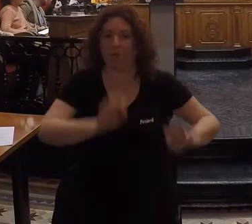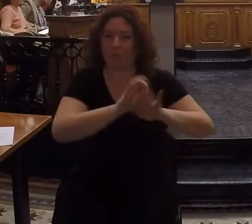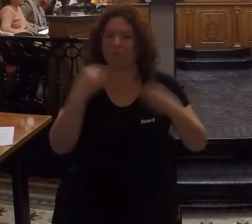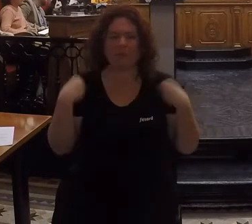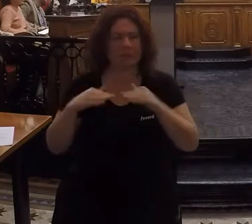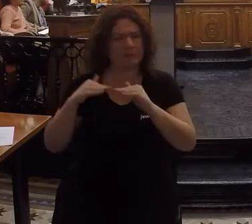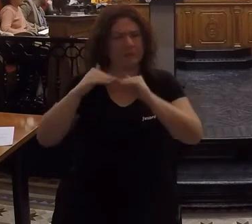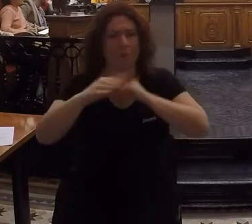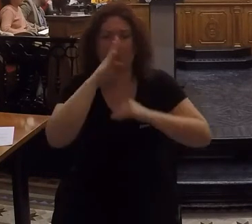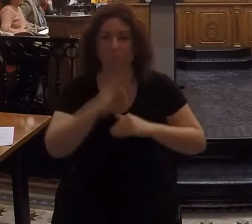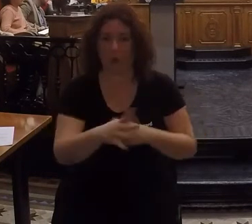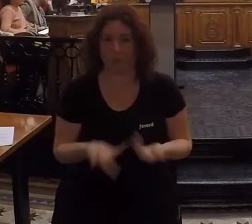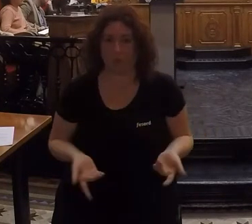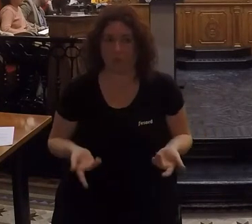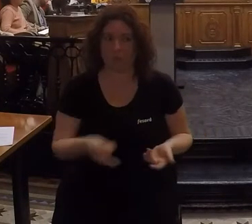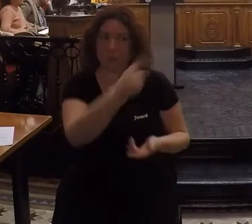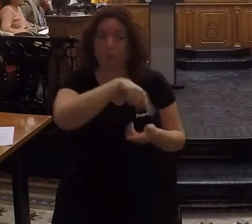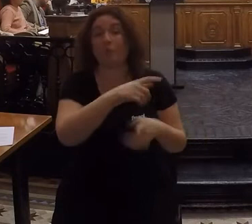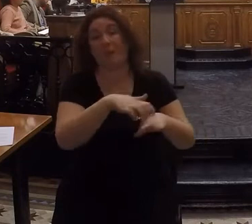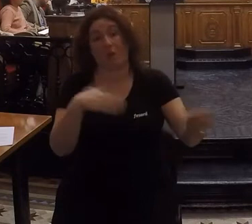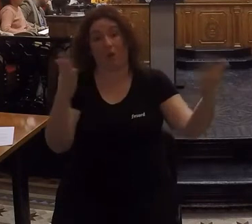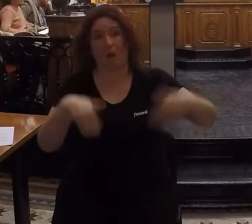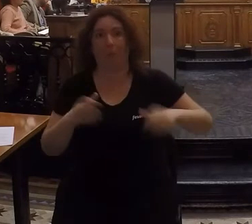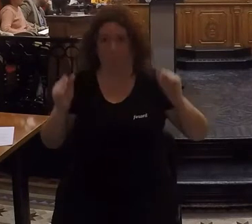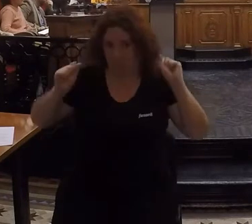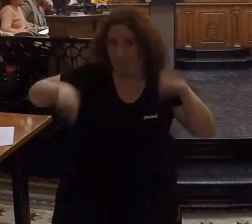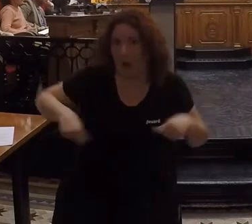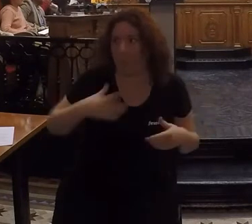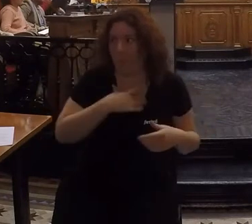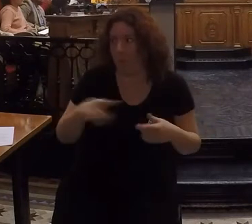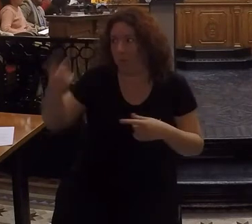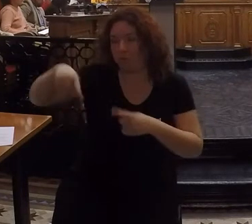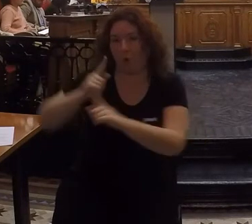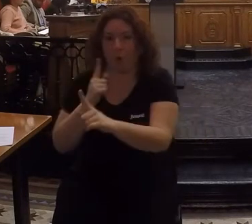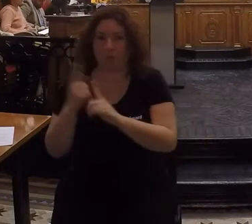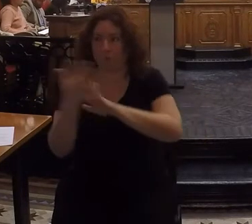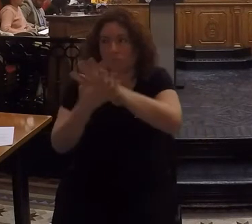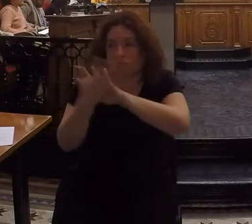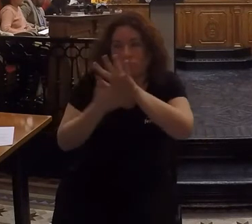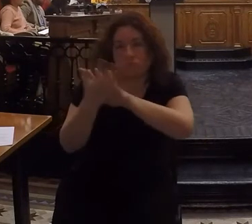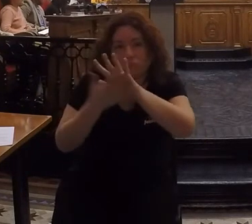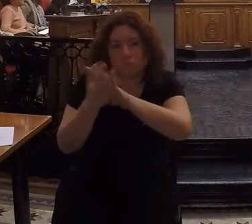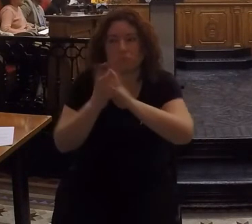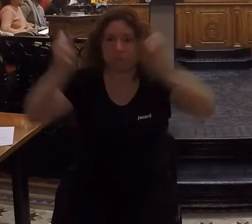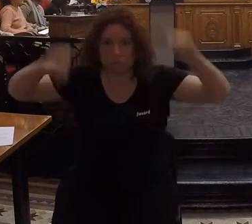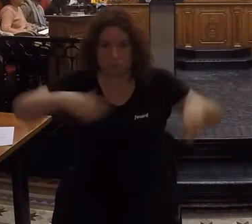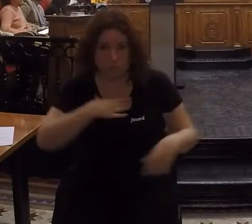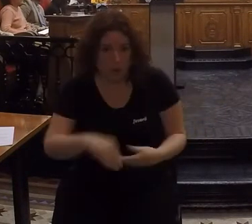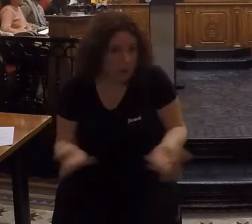No tenían mayoría, es cierto, pero bueno, podían haber intentado dialogar con el resto de partidos para sacar adelante las